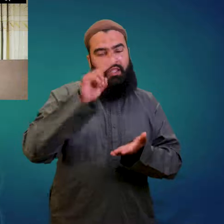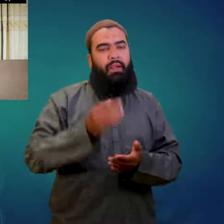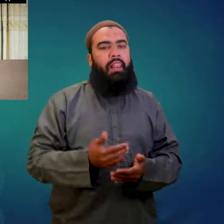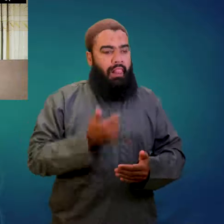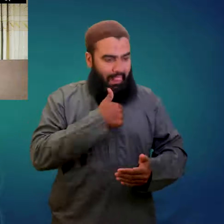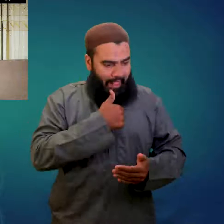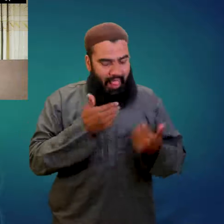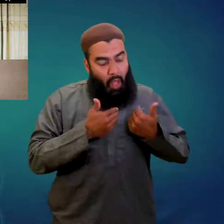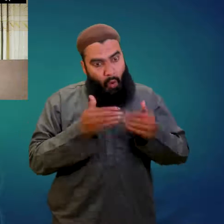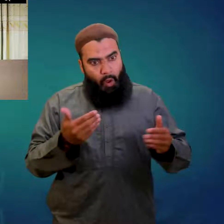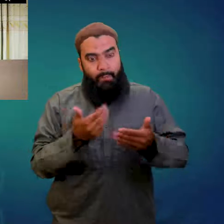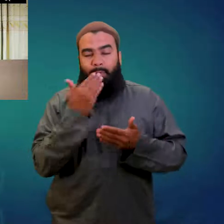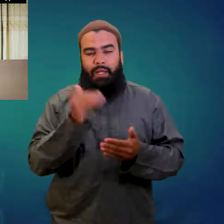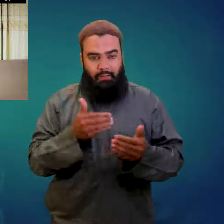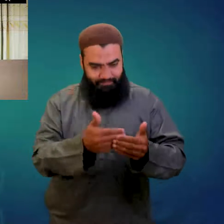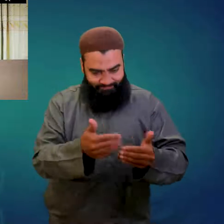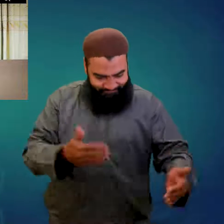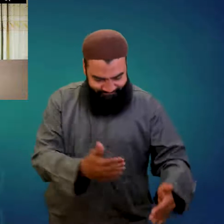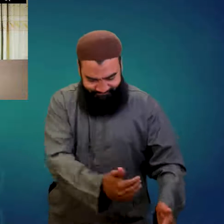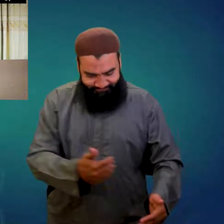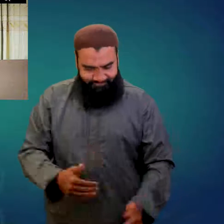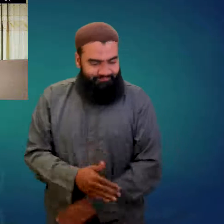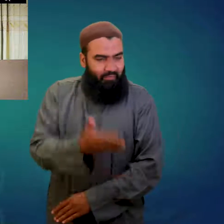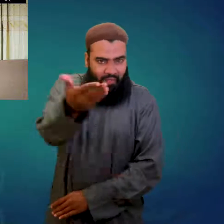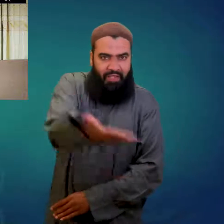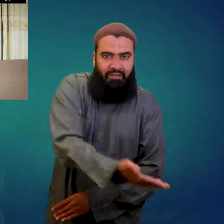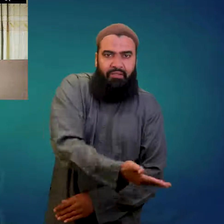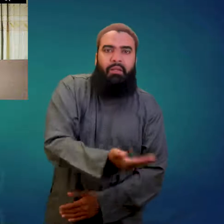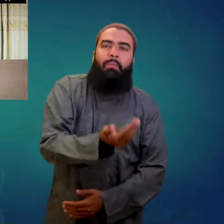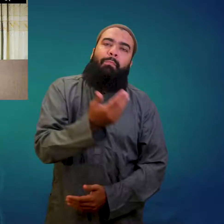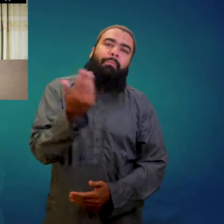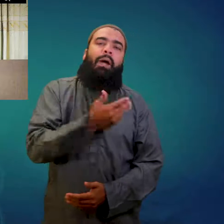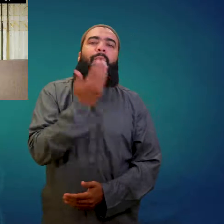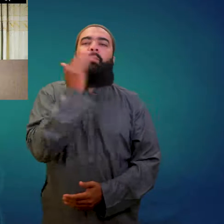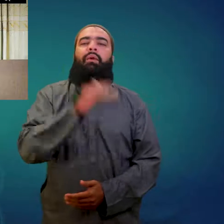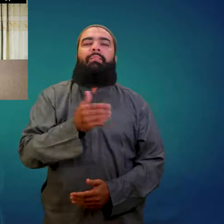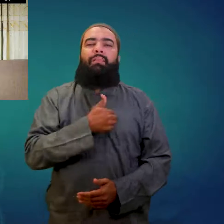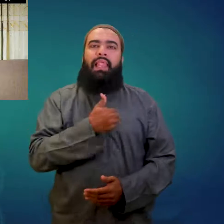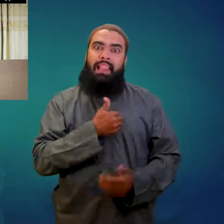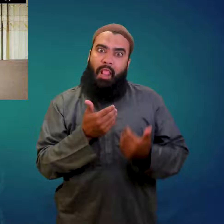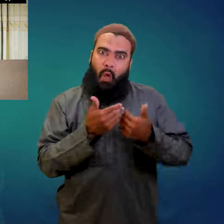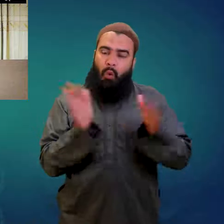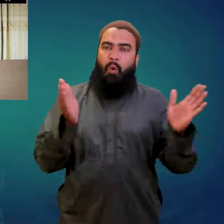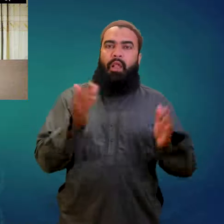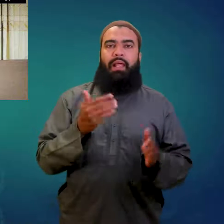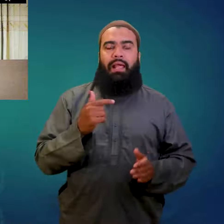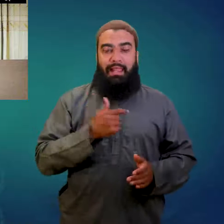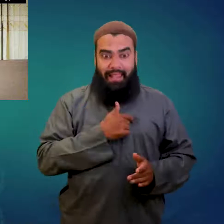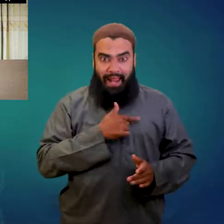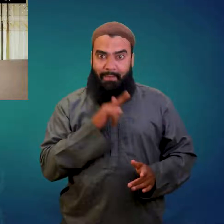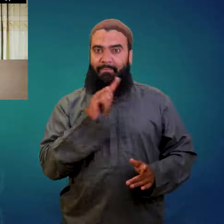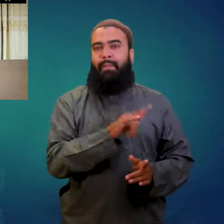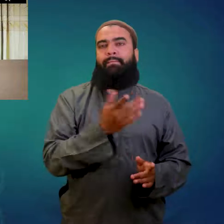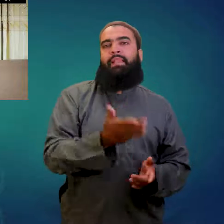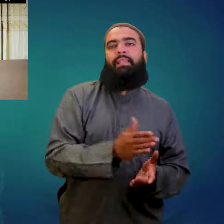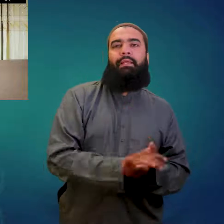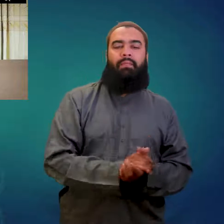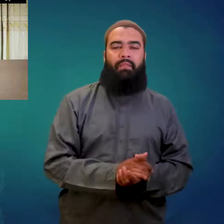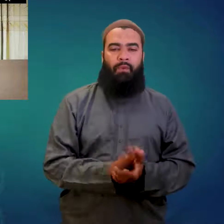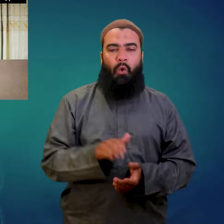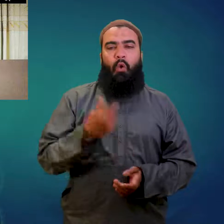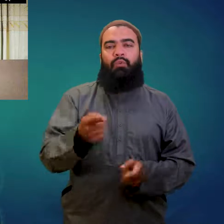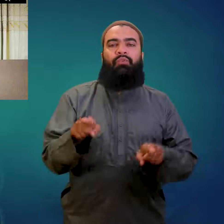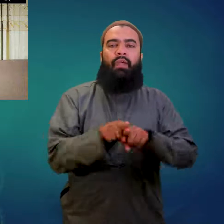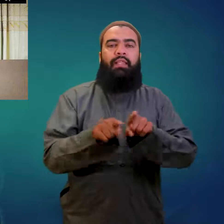تعالیٰ ان کے لیے وسعت پیدا فرمائیں گے اور ان کے دلوں کو ایک دوسرے سے ملا دیں گے۔ دوسرا